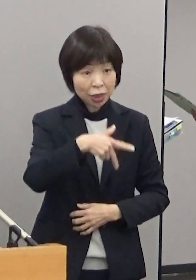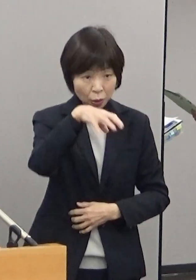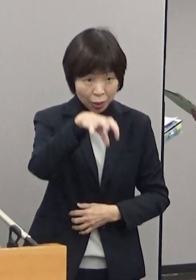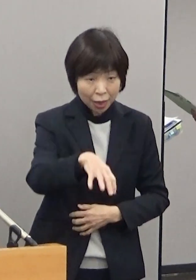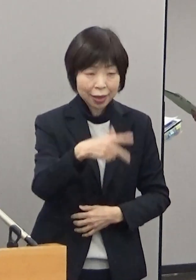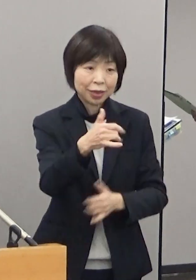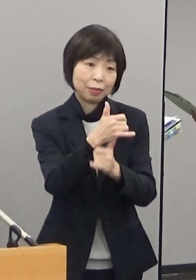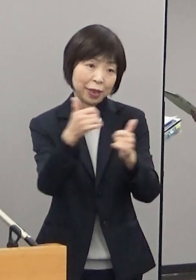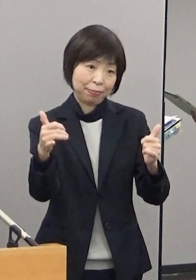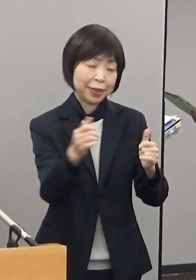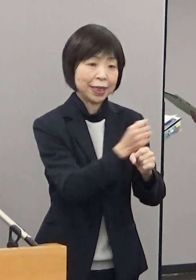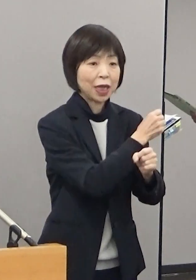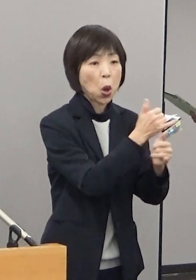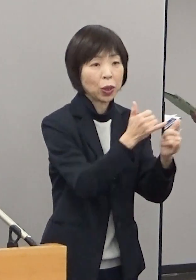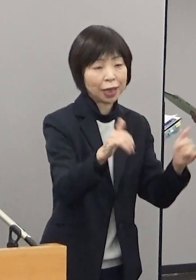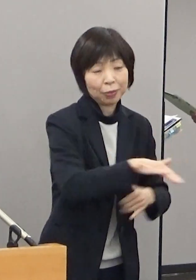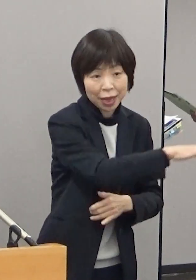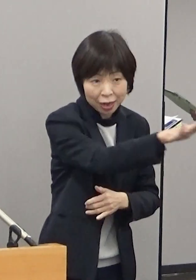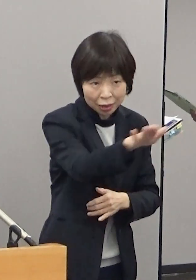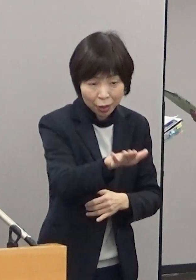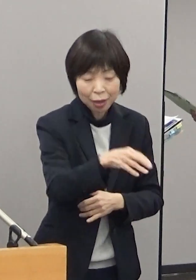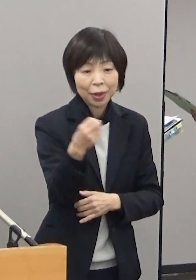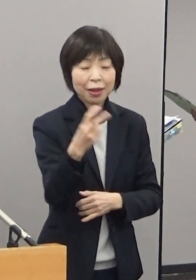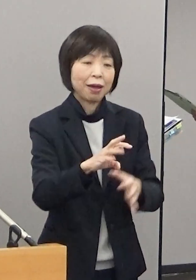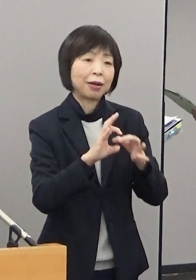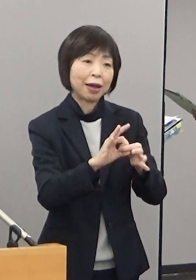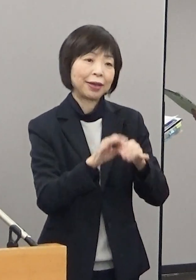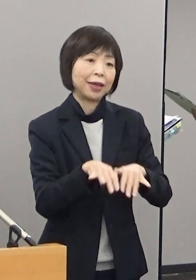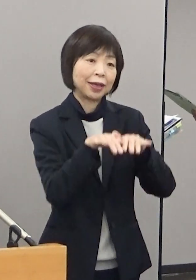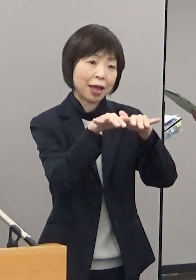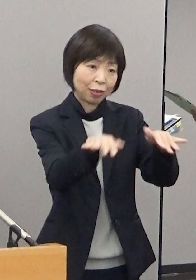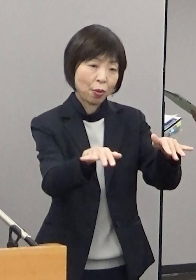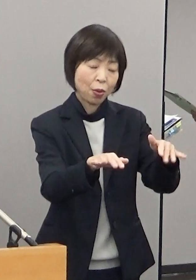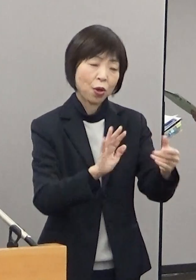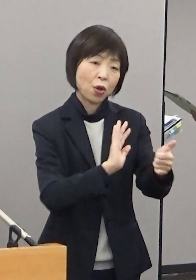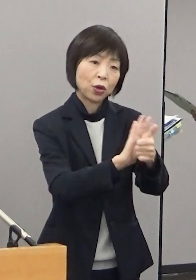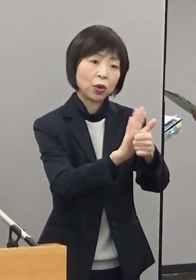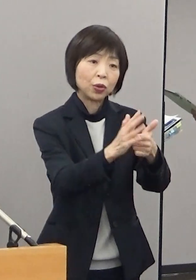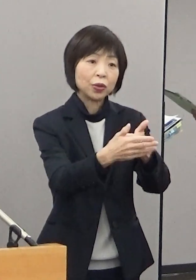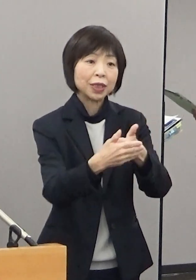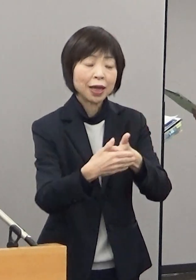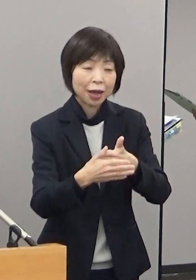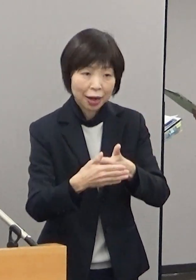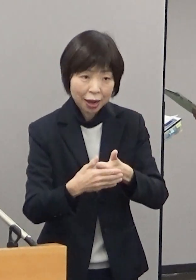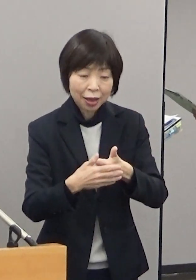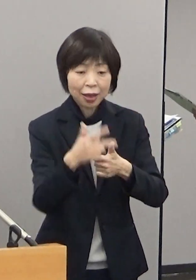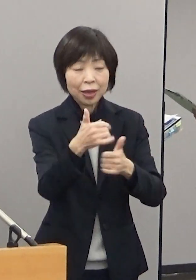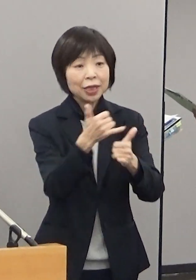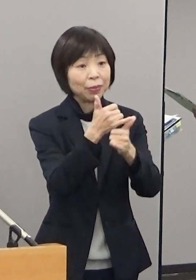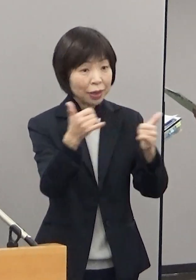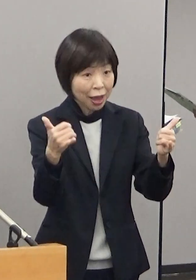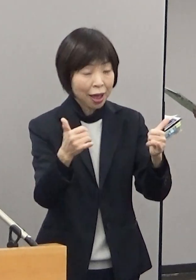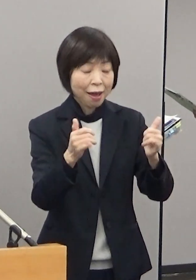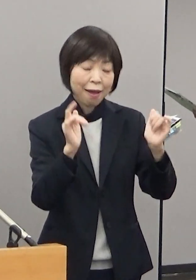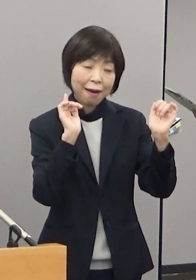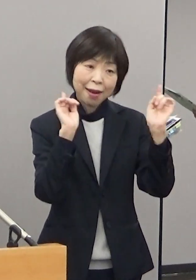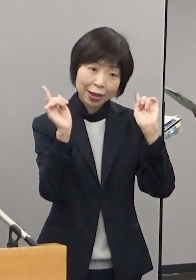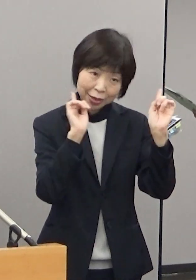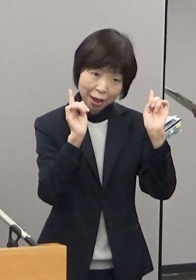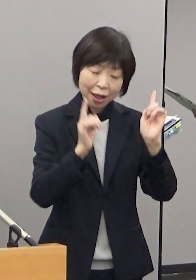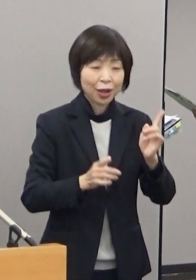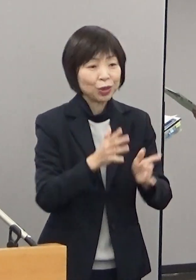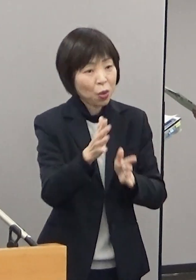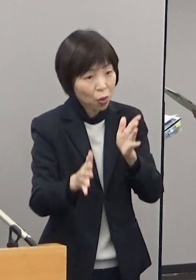市民や事業者の皆様そして関係機関等とも協力しながら、市民がレジャーやスポーツと